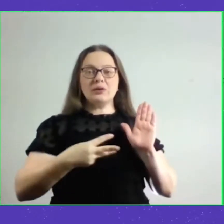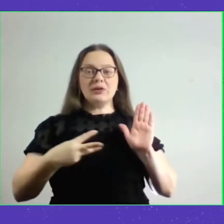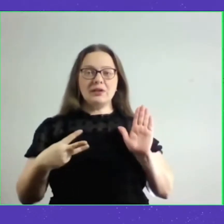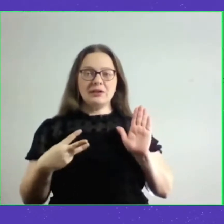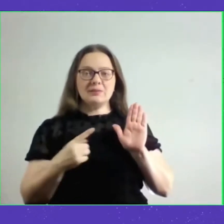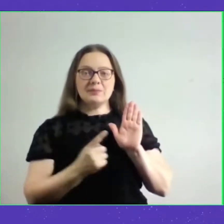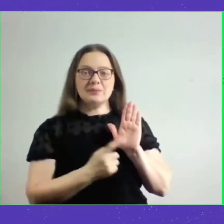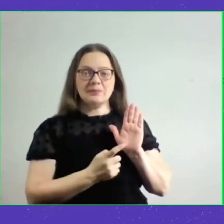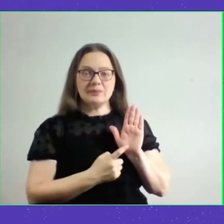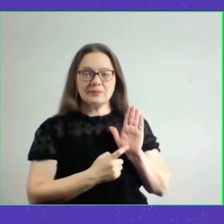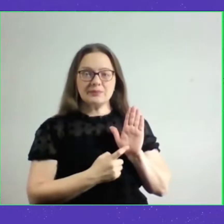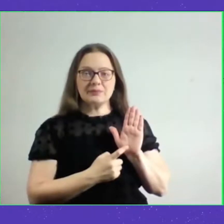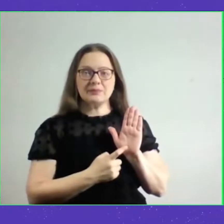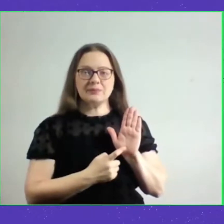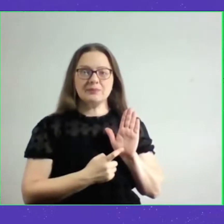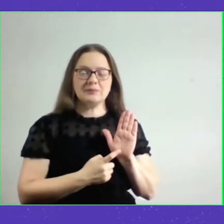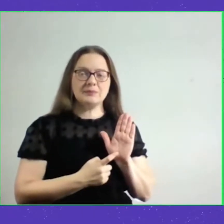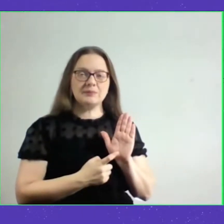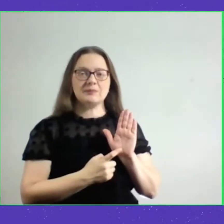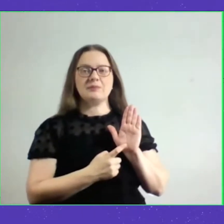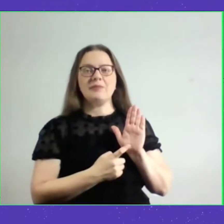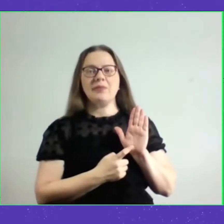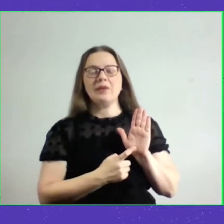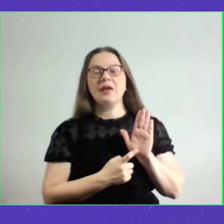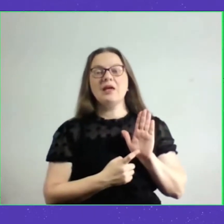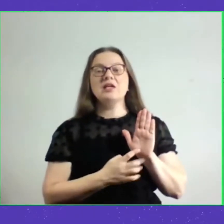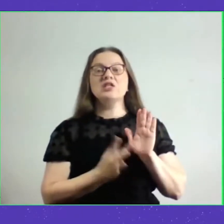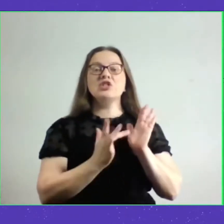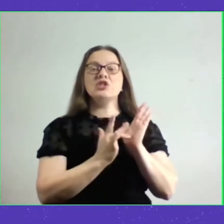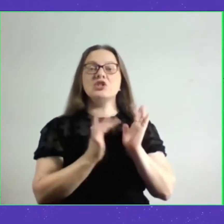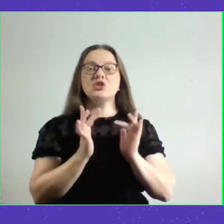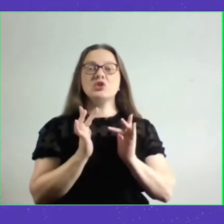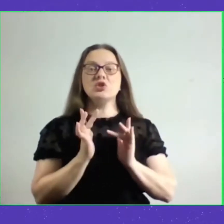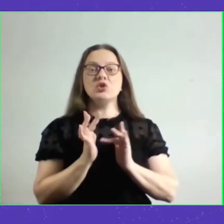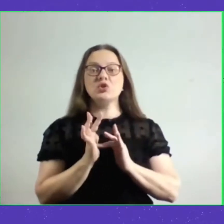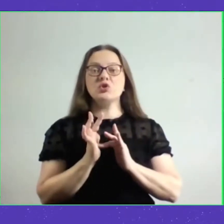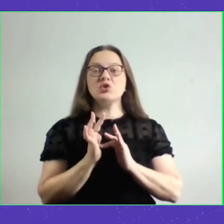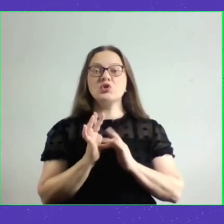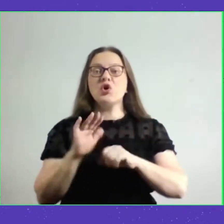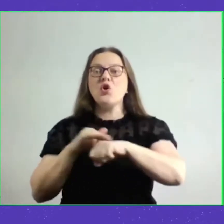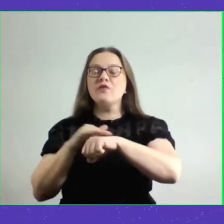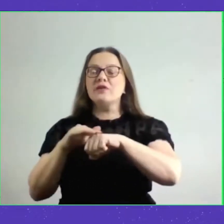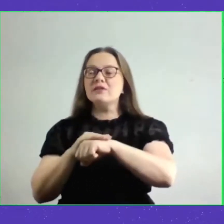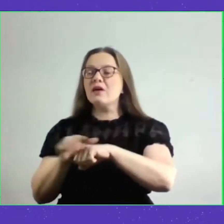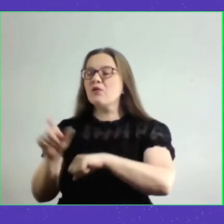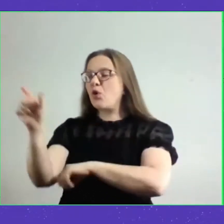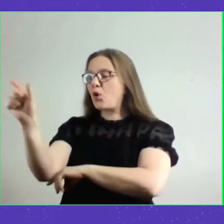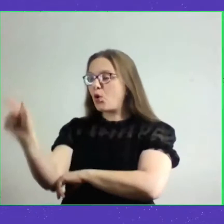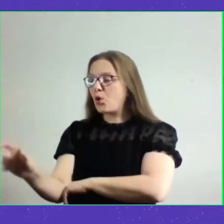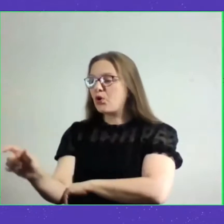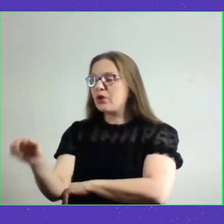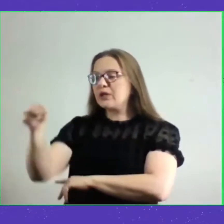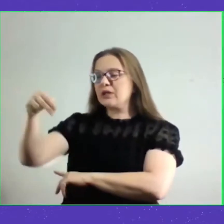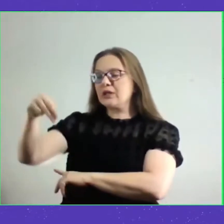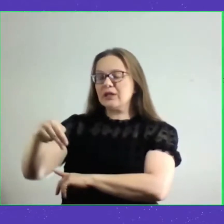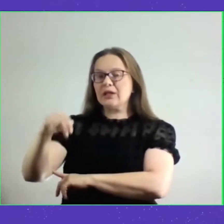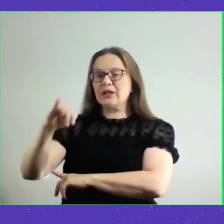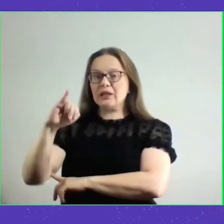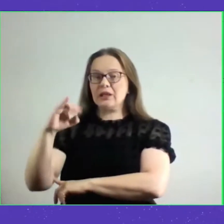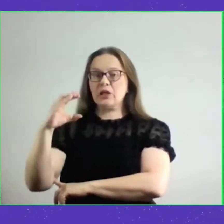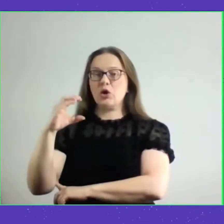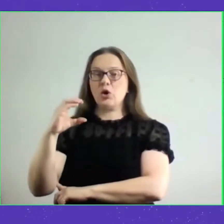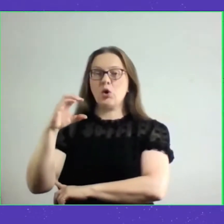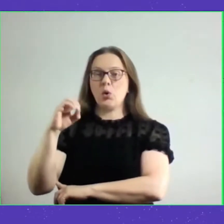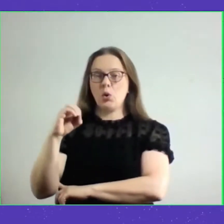conversa, um diálogo entre Jesus e um homem chamado Nicodemos, um homem corretíssimo, um homem justo,